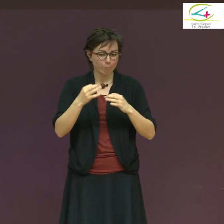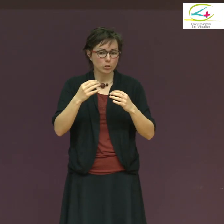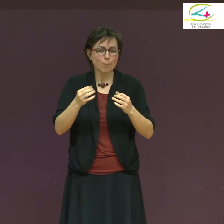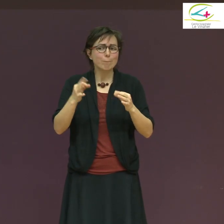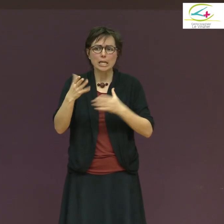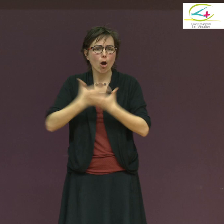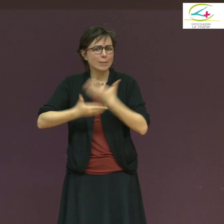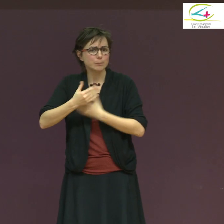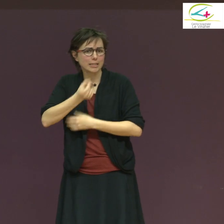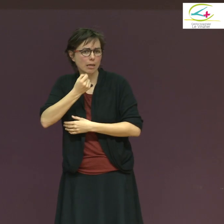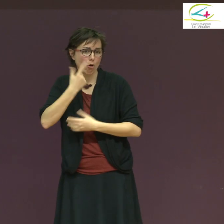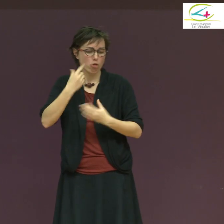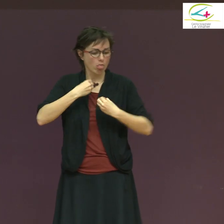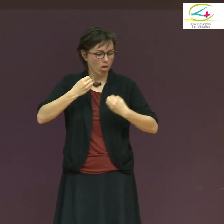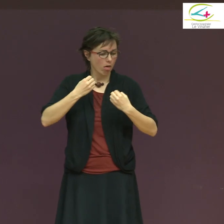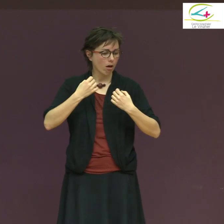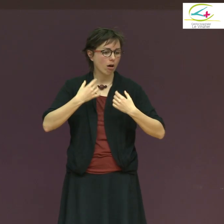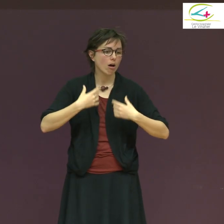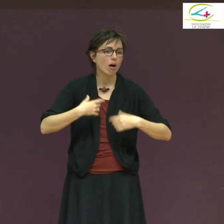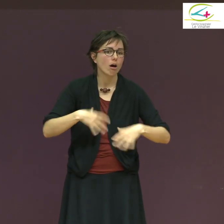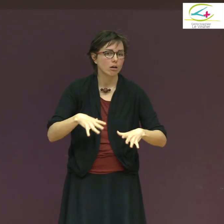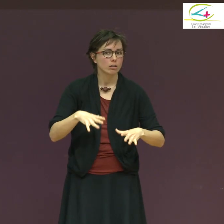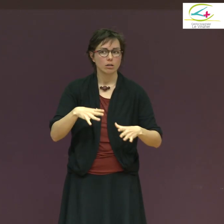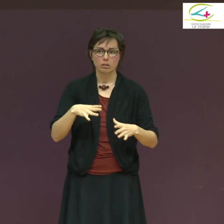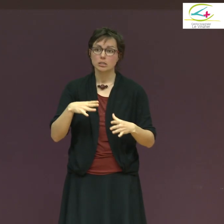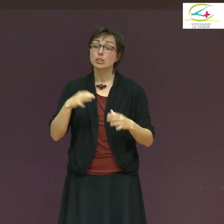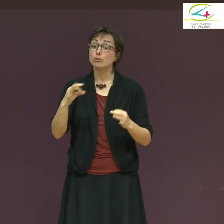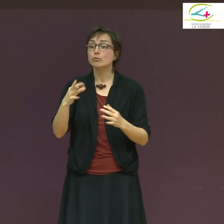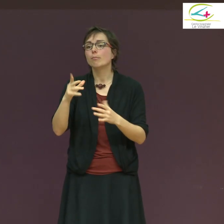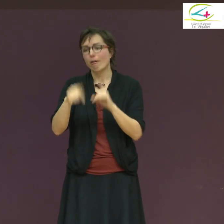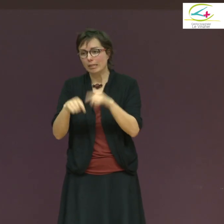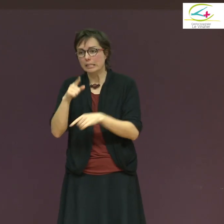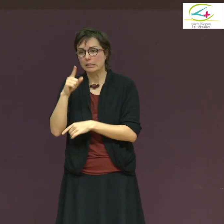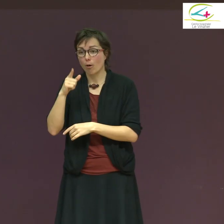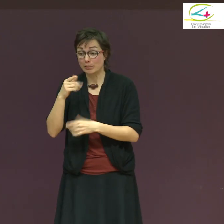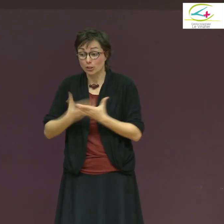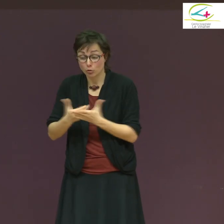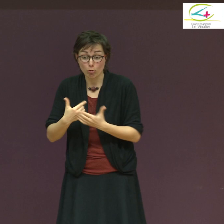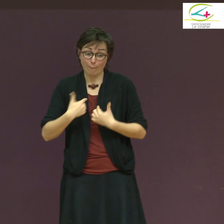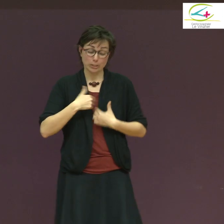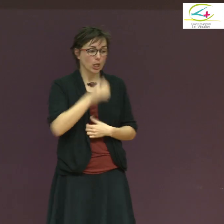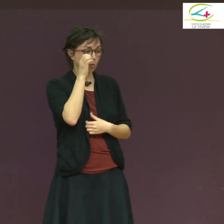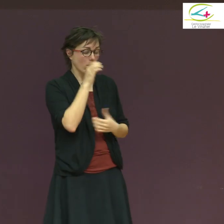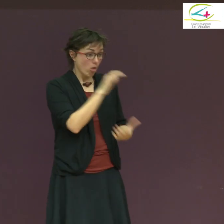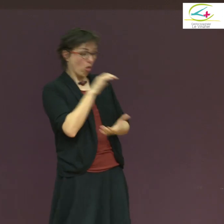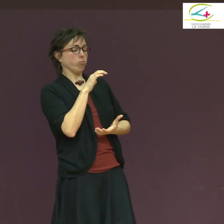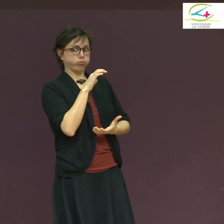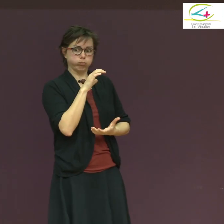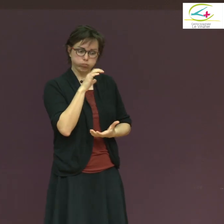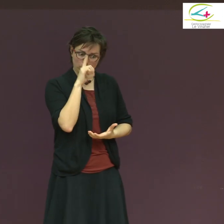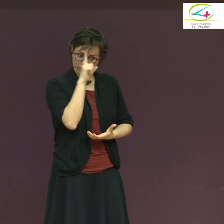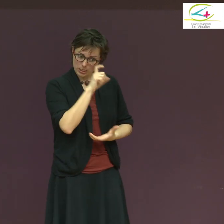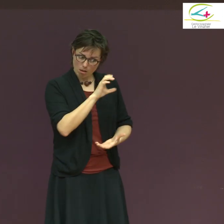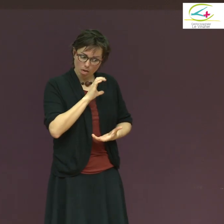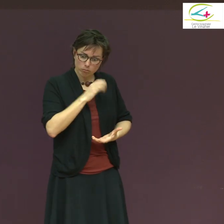l'angoisse qui puisse lâcher ça et que vous puissiez l'entendre, avec la difficulté, ça peut être de l'entendre, j'entends bien. Et c'est thérapeutique, alors un